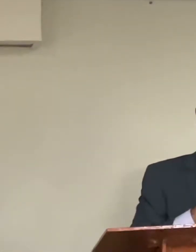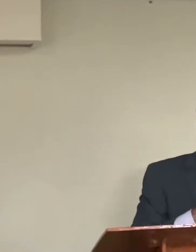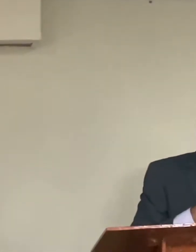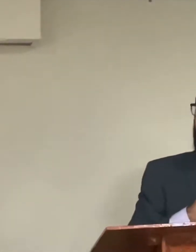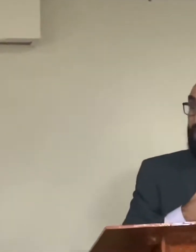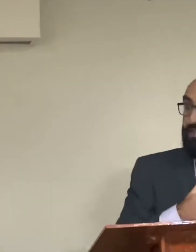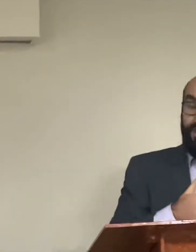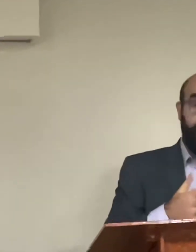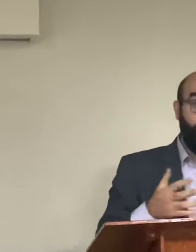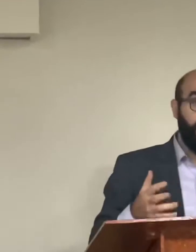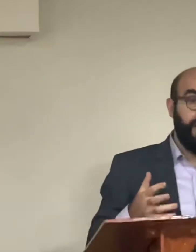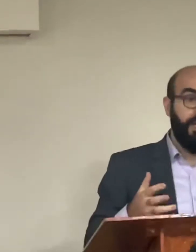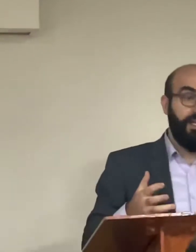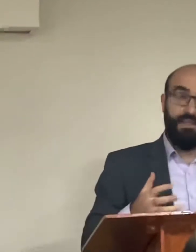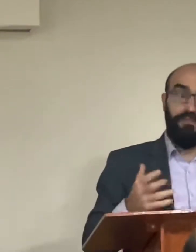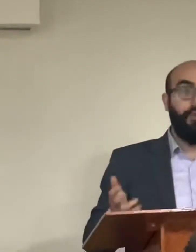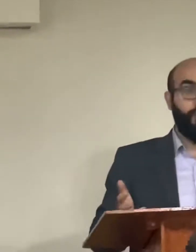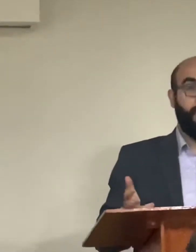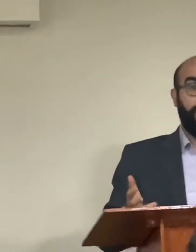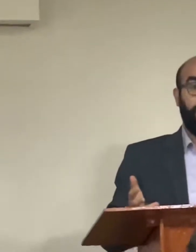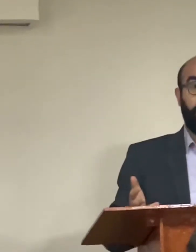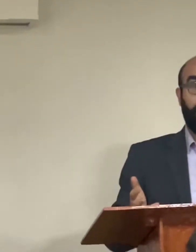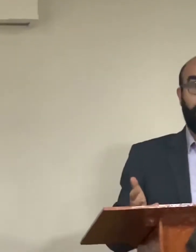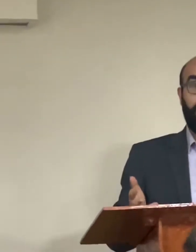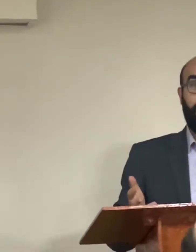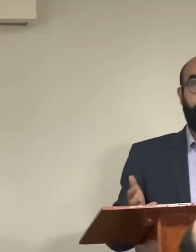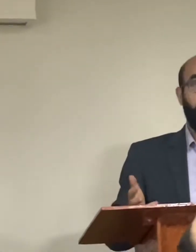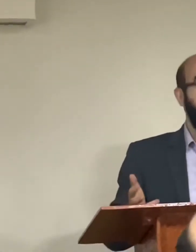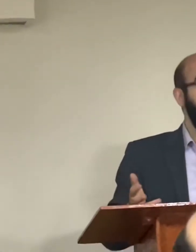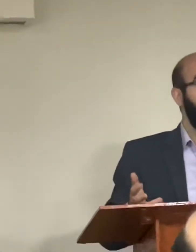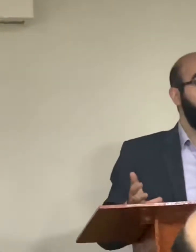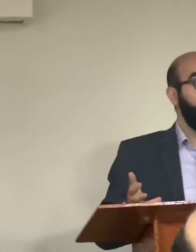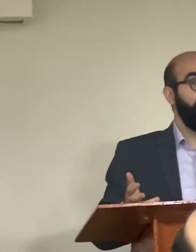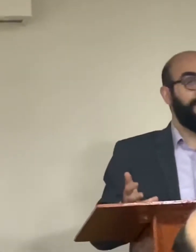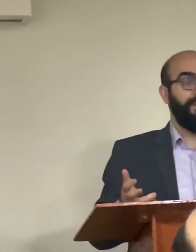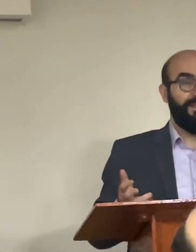Պատիժ է Եդեմի պարտեզից դուրս հանելը, թե ոչ։